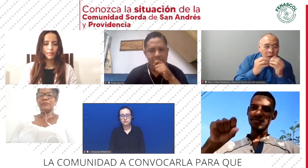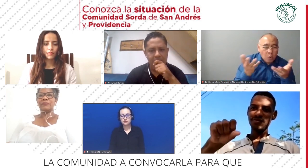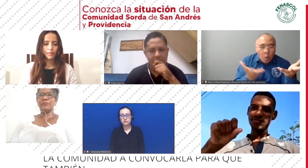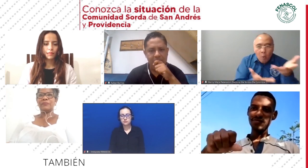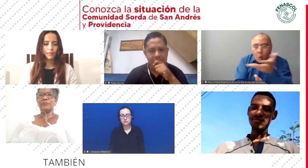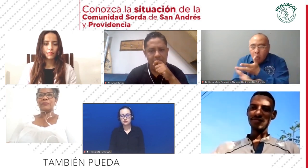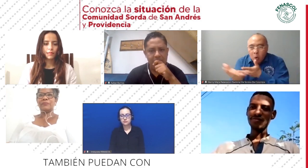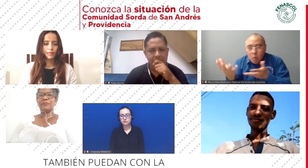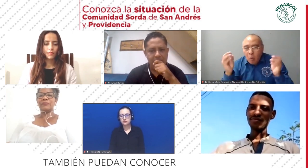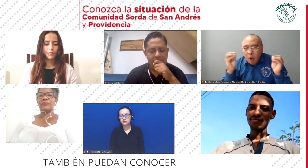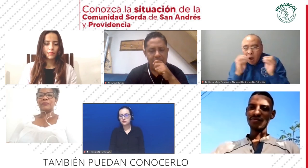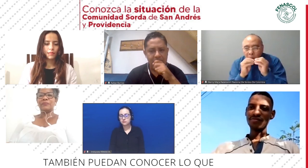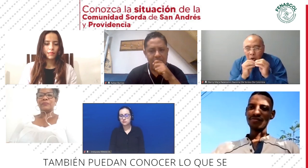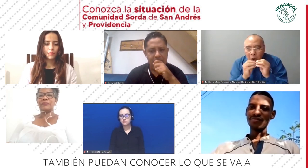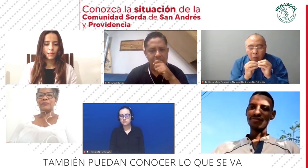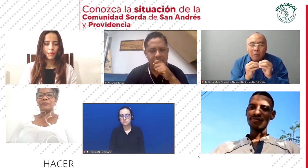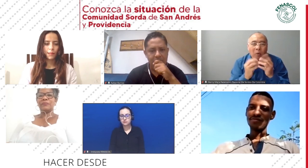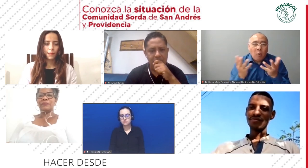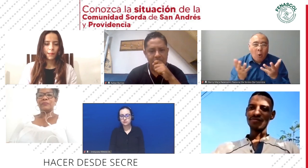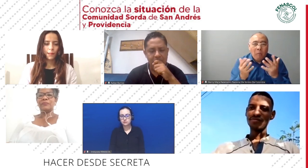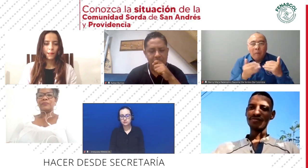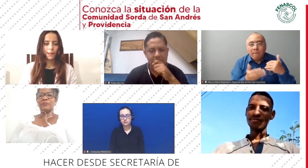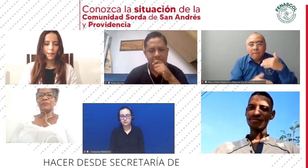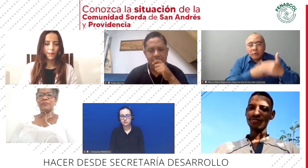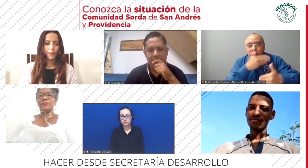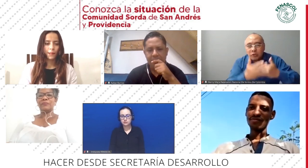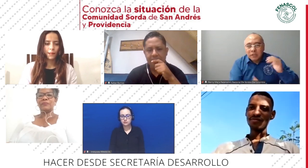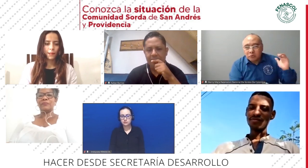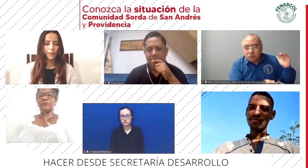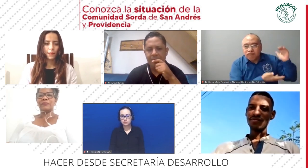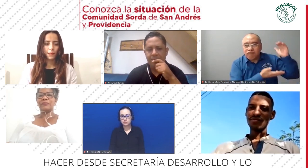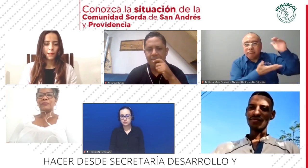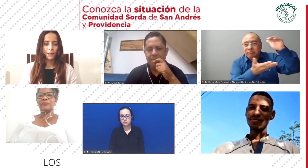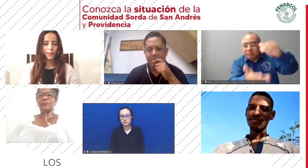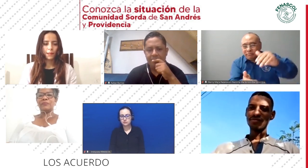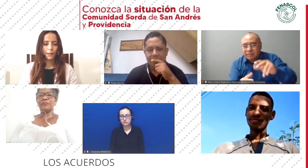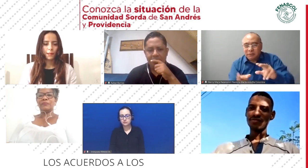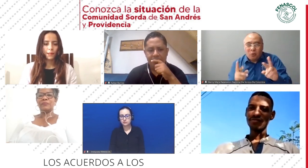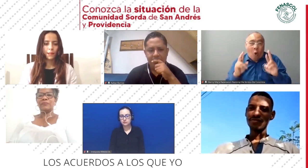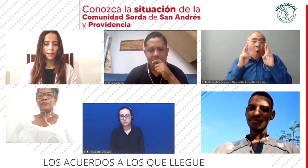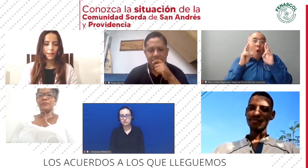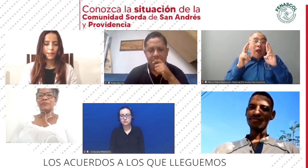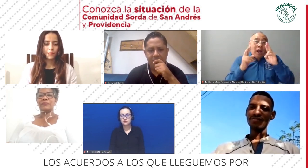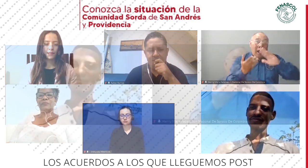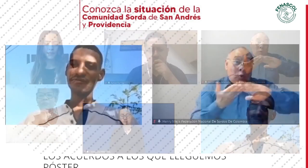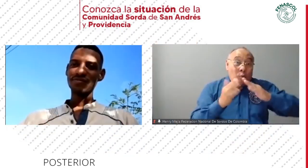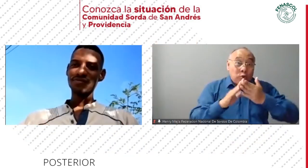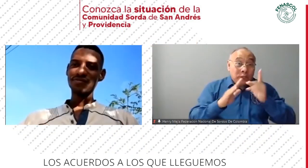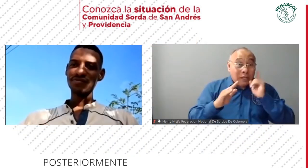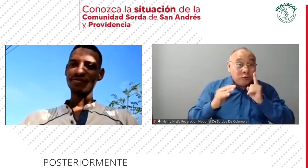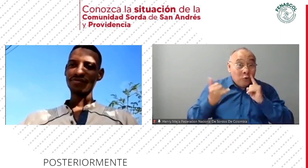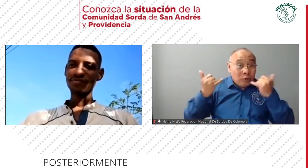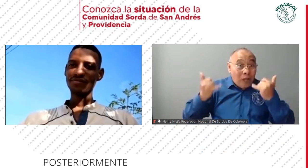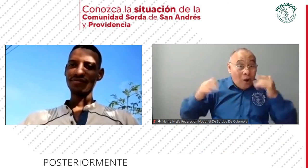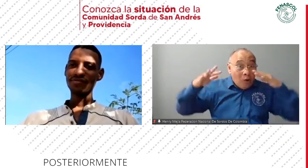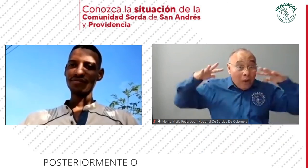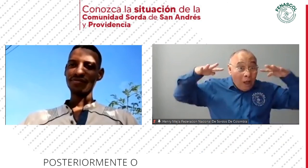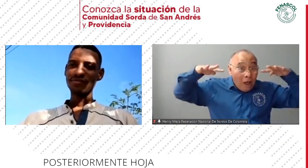también puedan conocer lo que se va a hacer desde secretaria de desarrollo y los acuerdos a los que lleguemos posteriormente